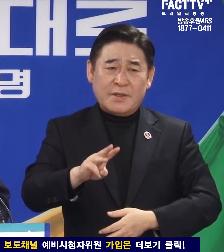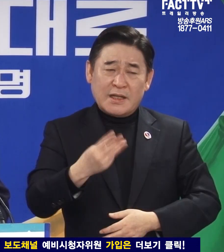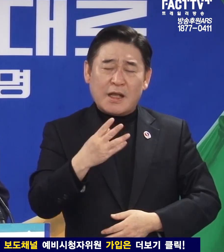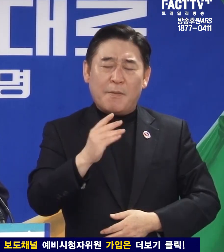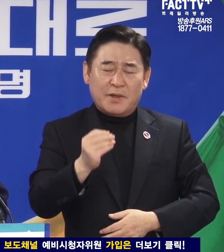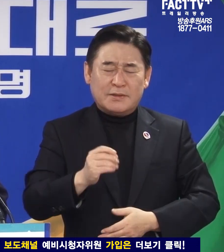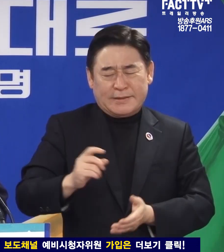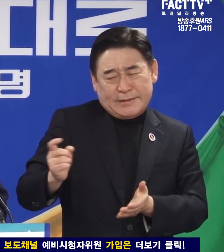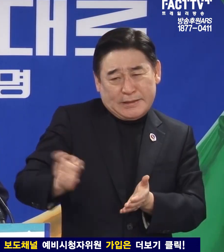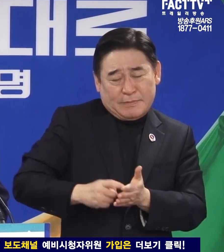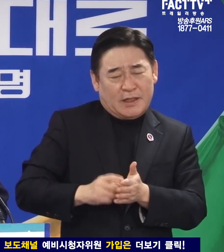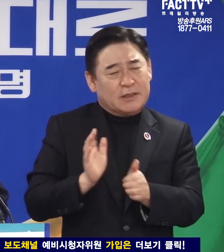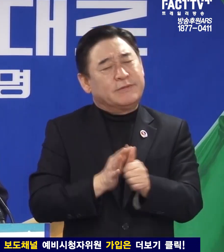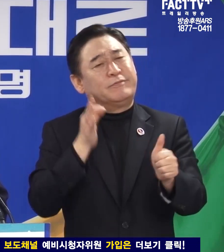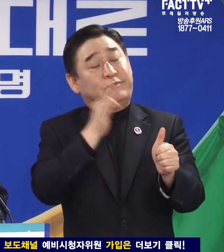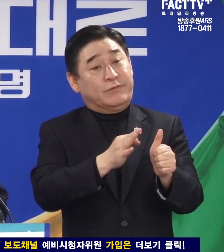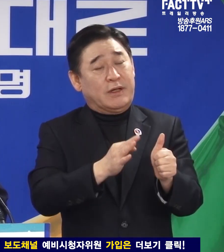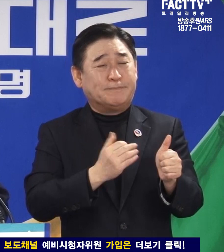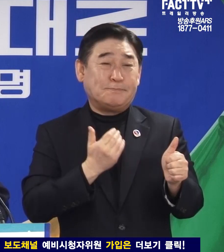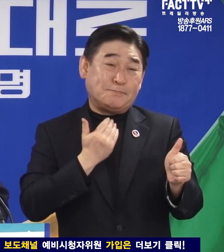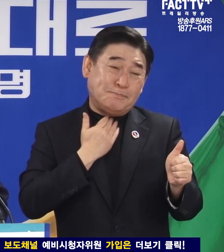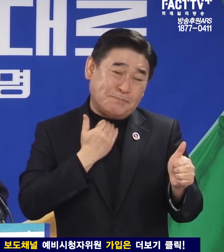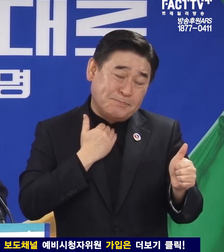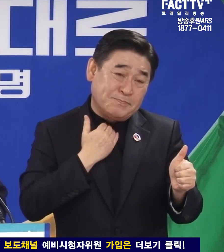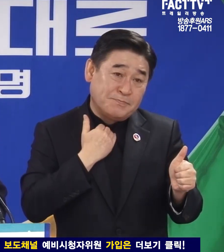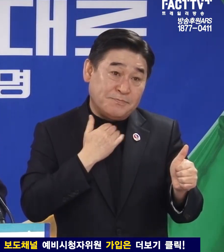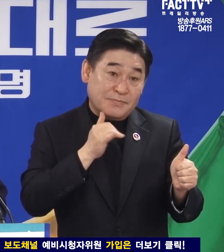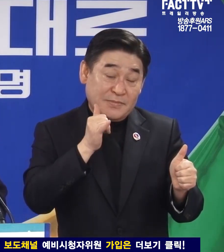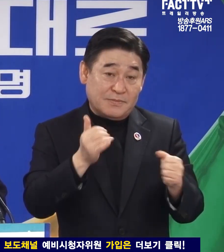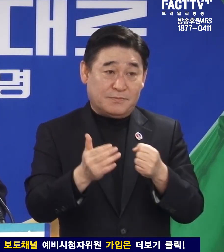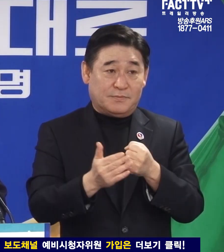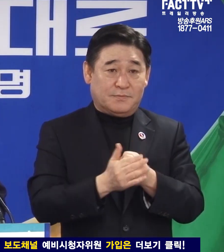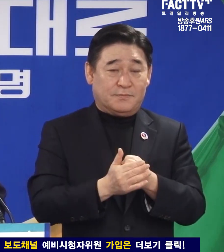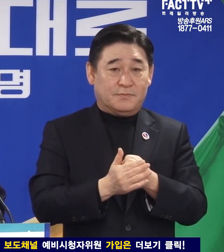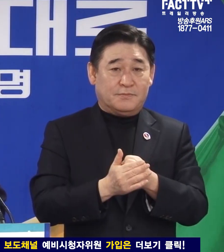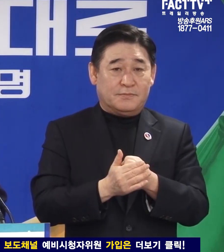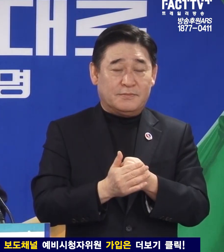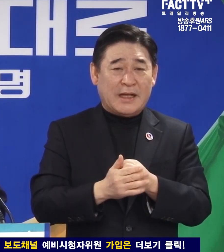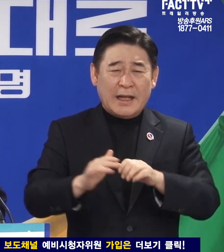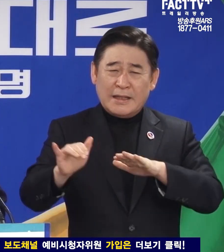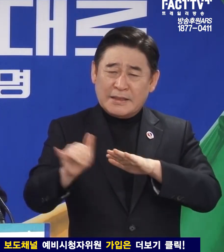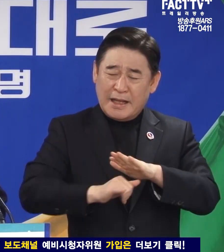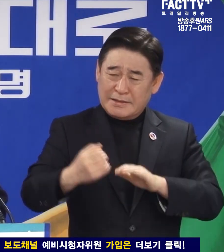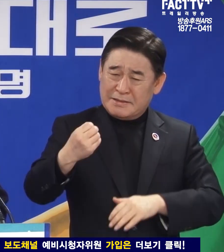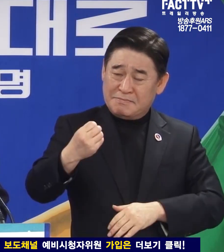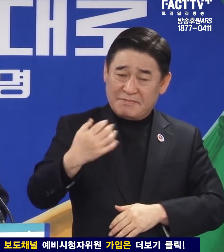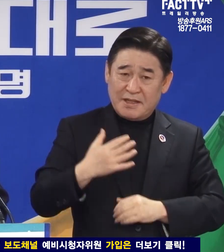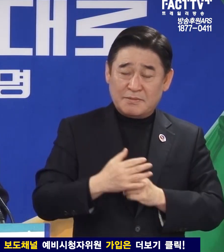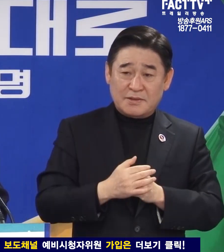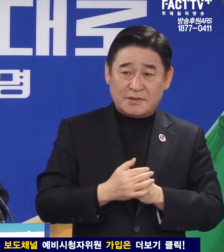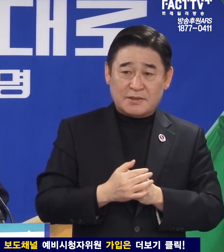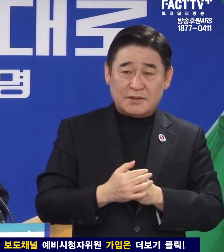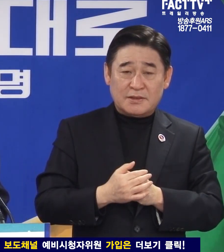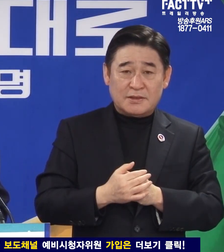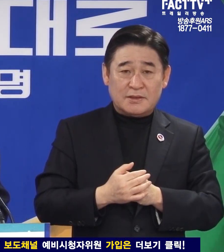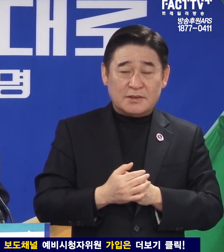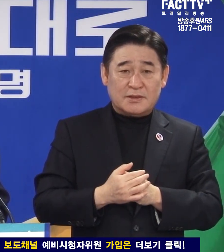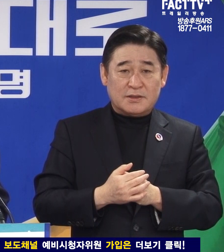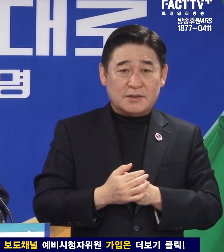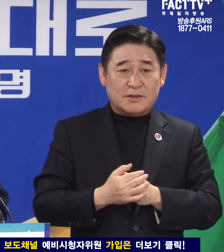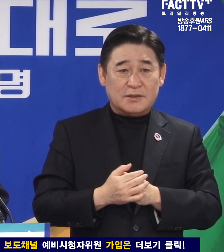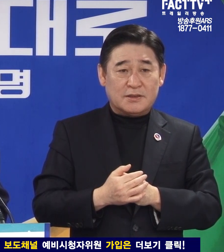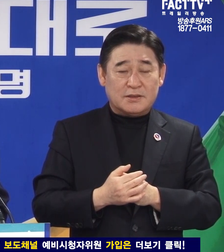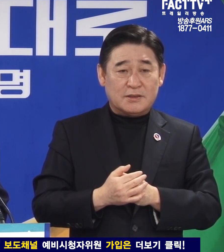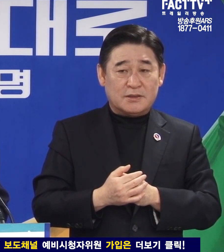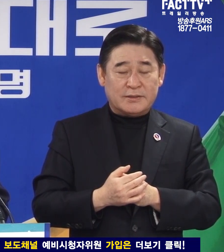300만 원이라도 시급하게 지급해 줄 것을 간절히 요청하고 있습니다. 따라서 날치기 운운하면서 우리